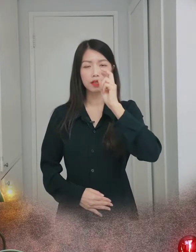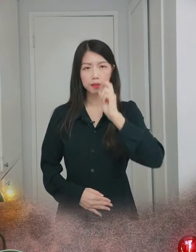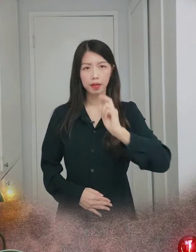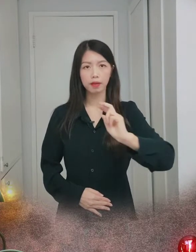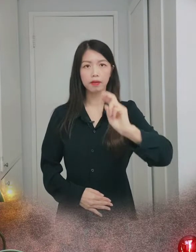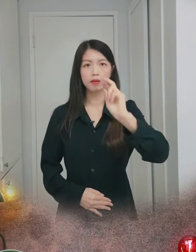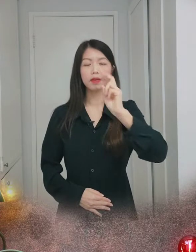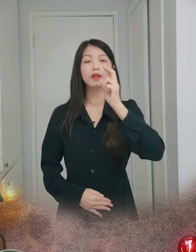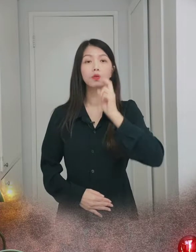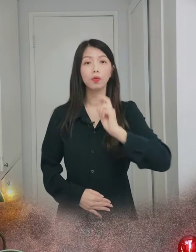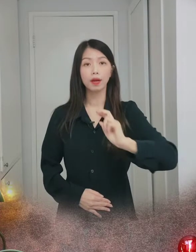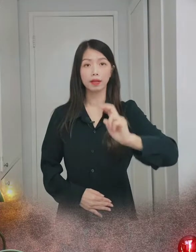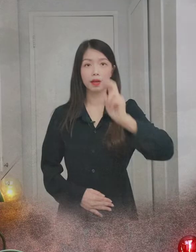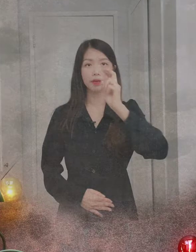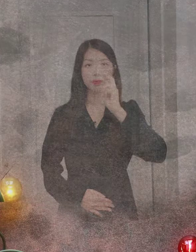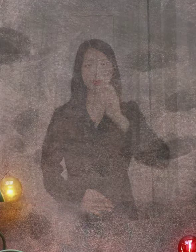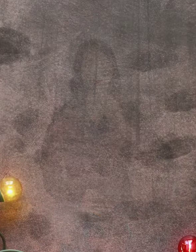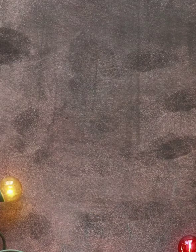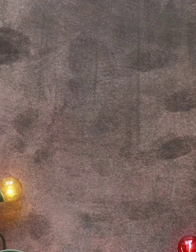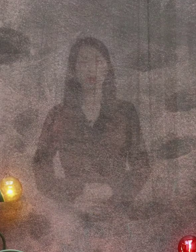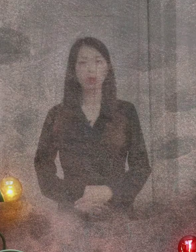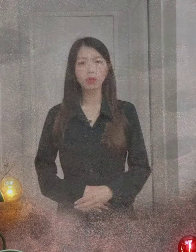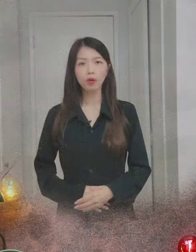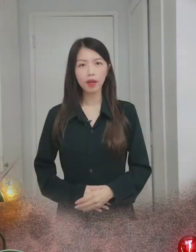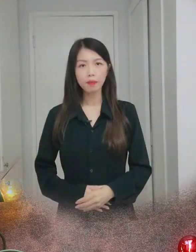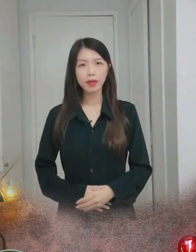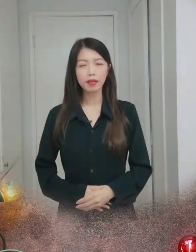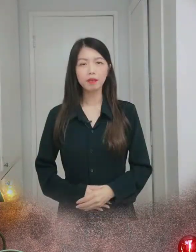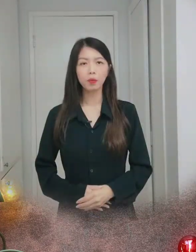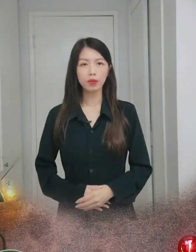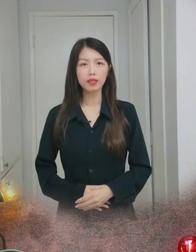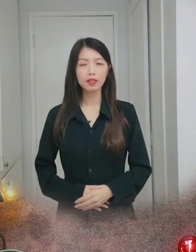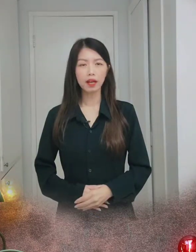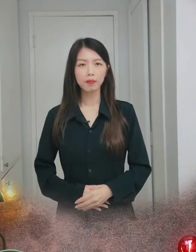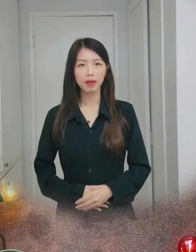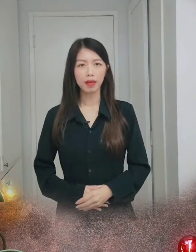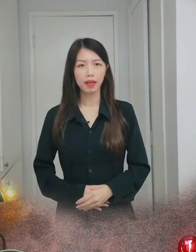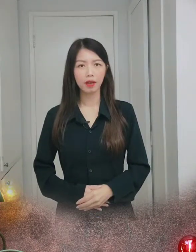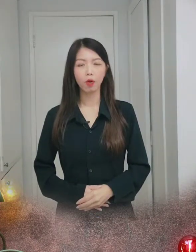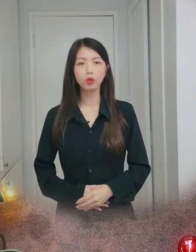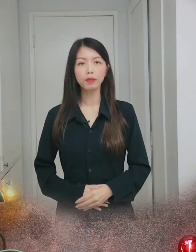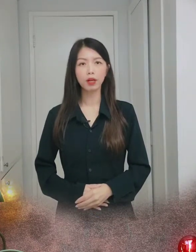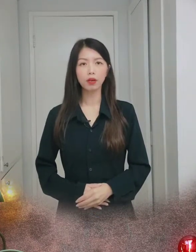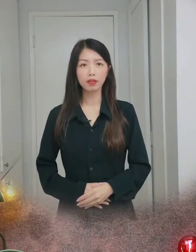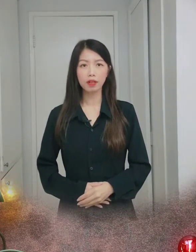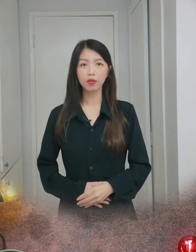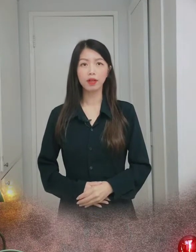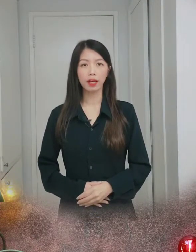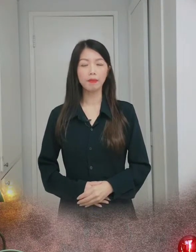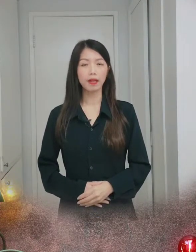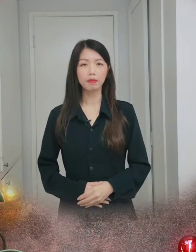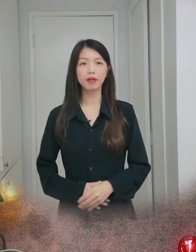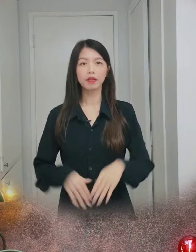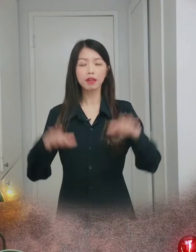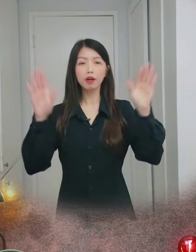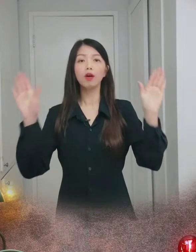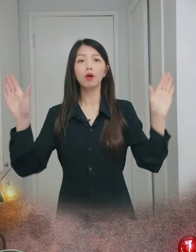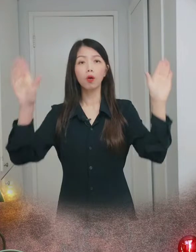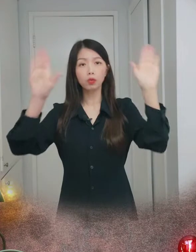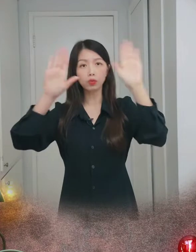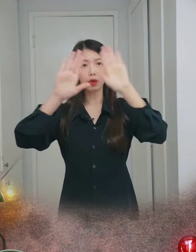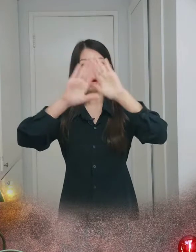그려주신다고 생각하시면 돼요. 노래하다. 어두워 헤매는 모든 사람에게, 어둡다라고 한 뜻의 수어는 아까